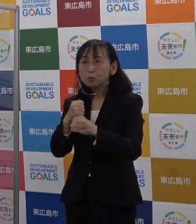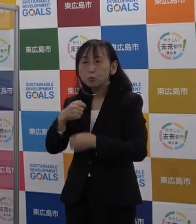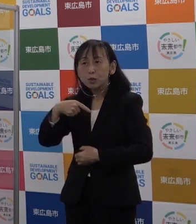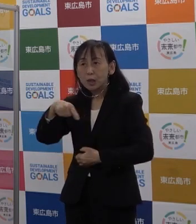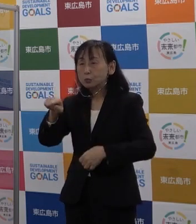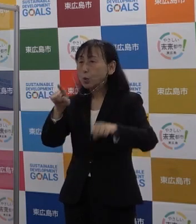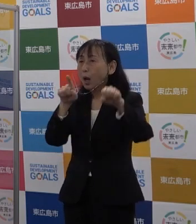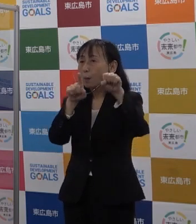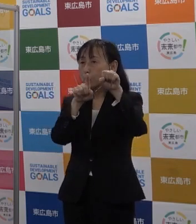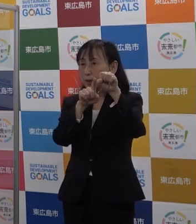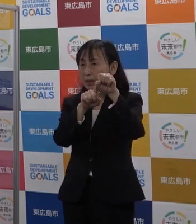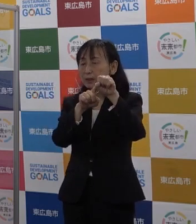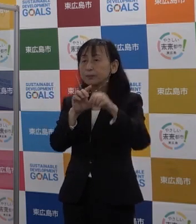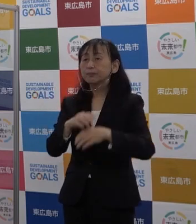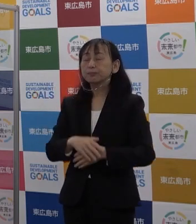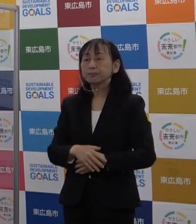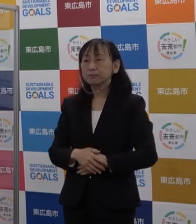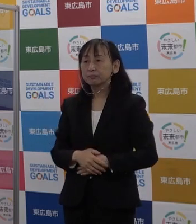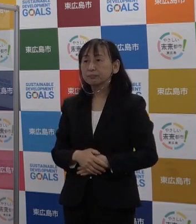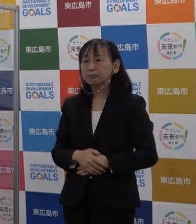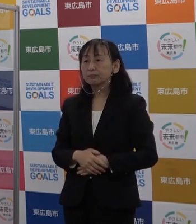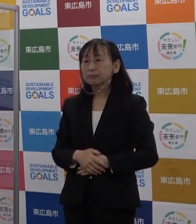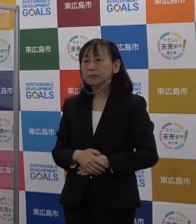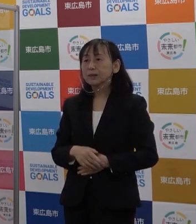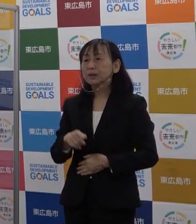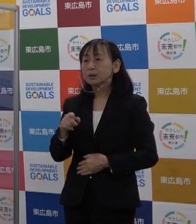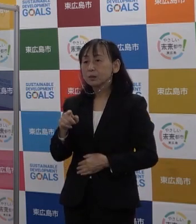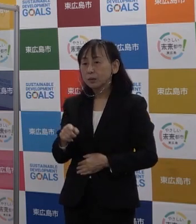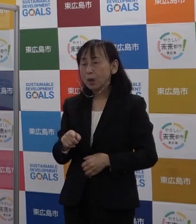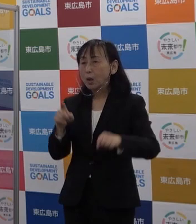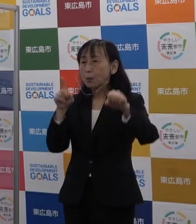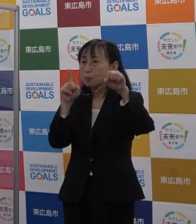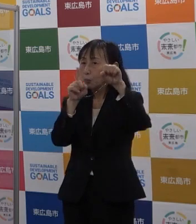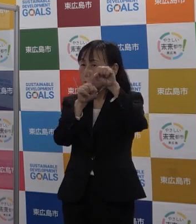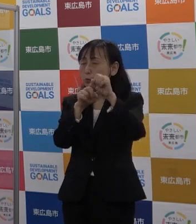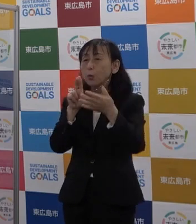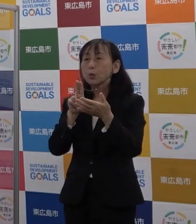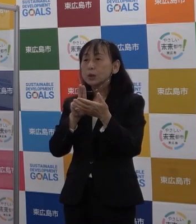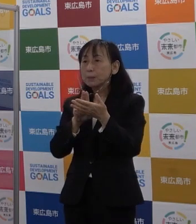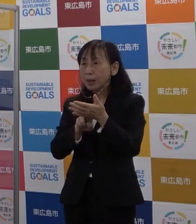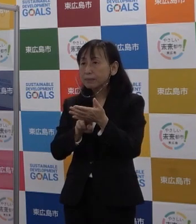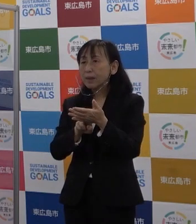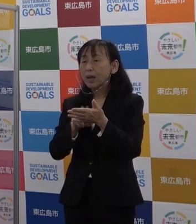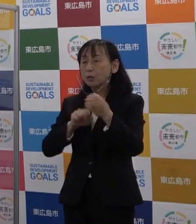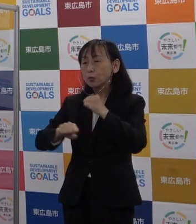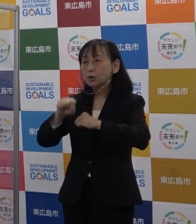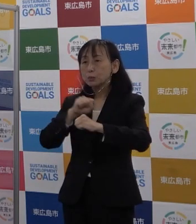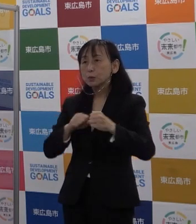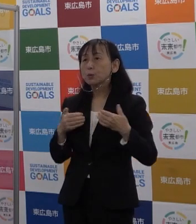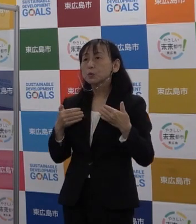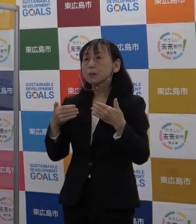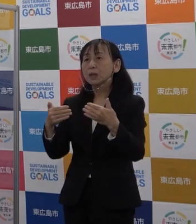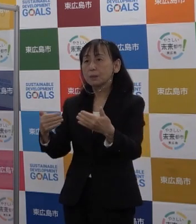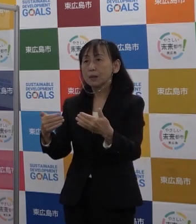ので、まあ、そういう視点を目標に置きながらの取り組みを進めているということであります。